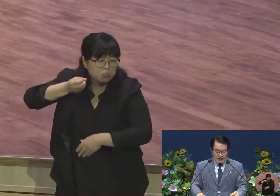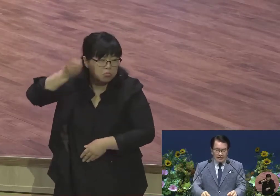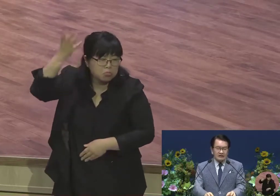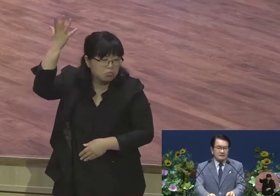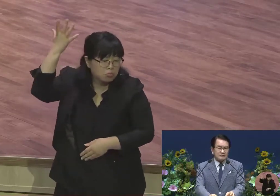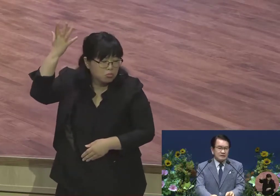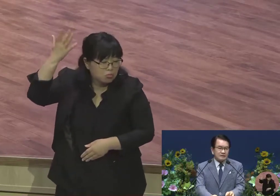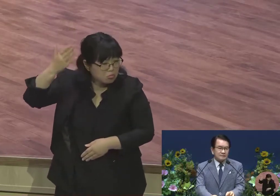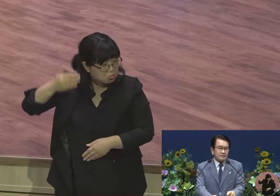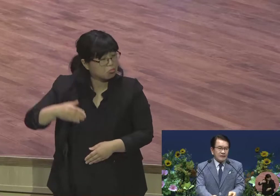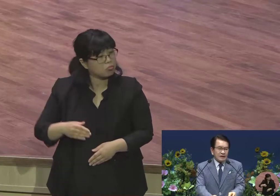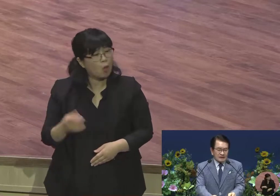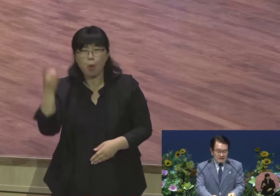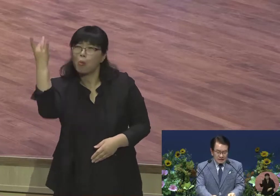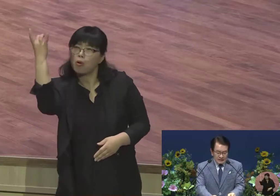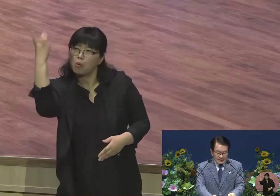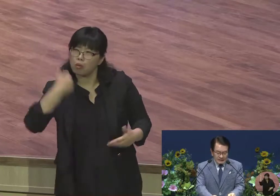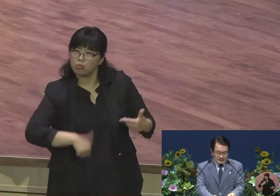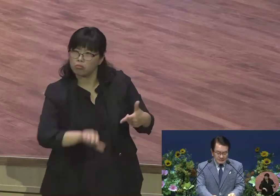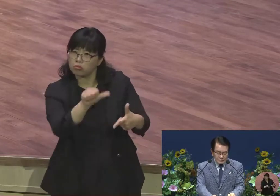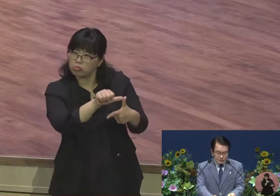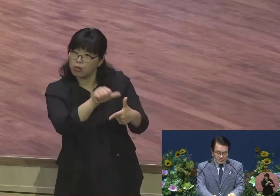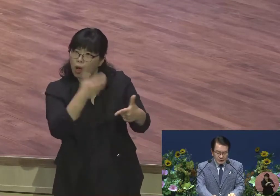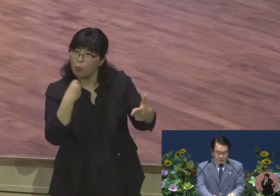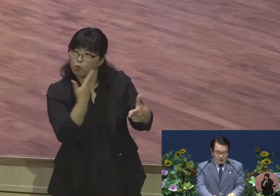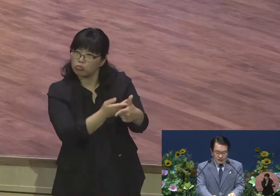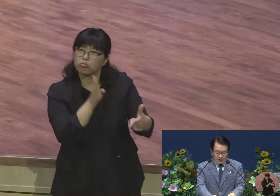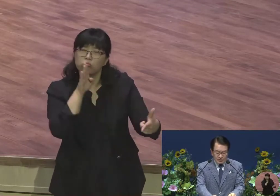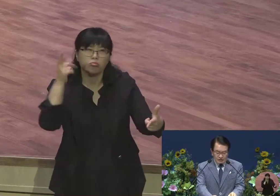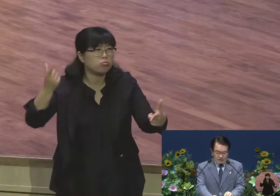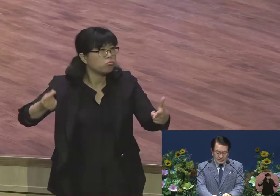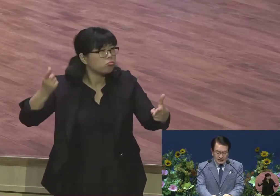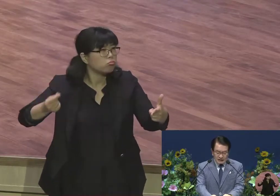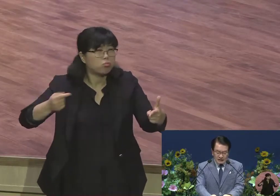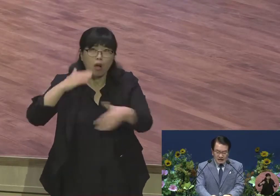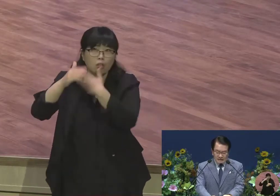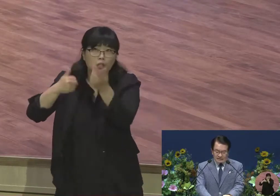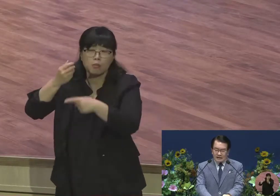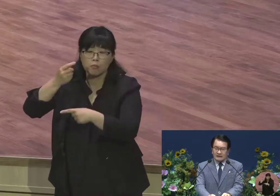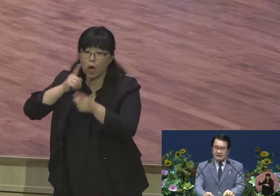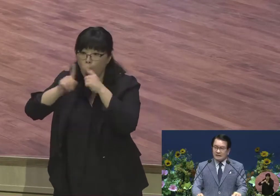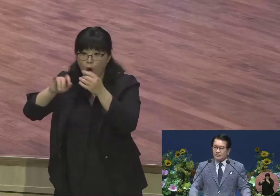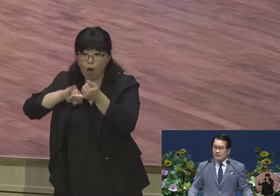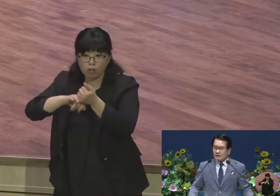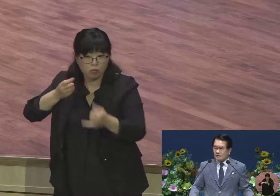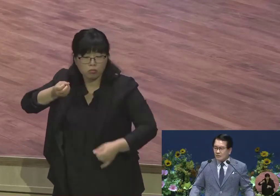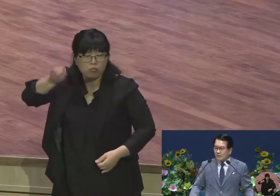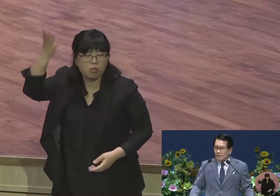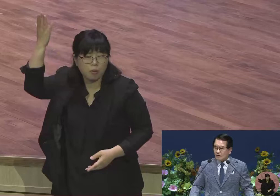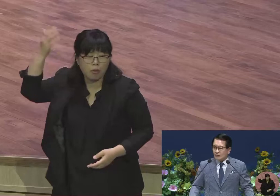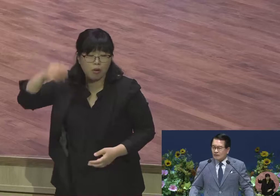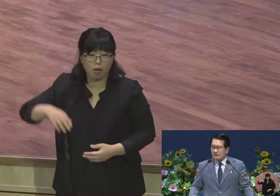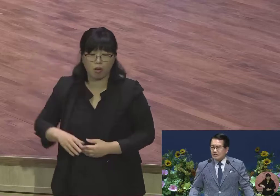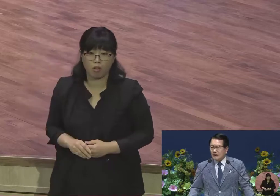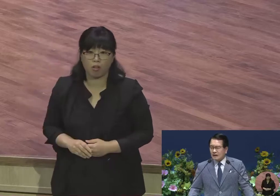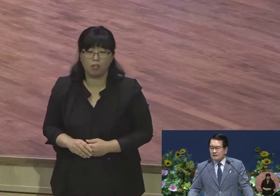선택을 한 것입니다 이삭에게는 육신의 눈이 어두워졌다는 사실보다도 더 심각한